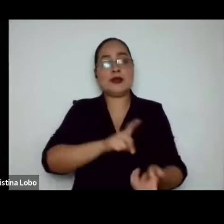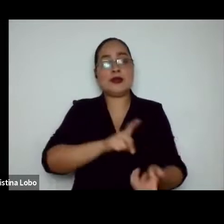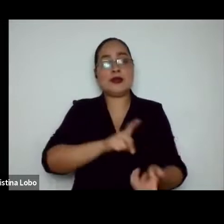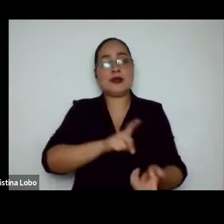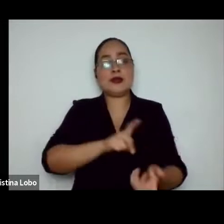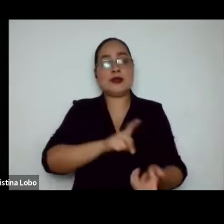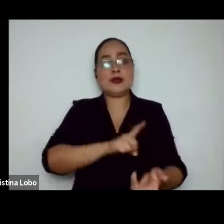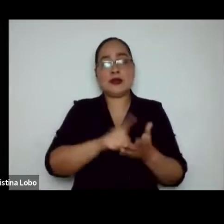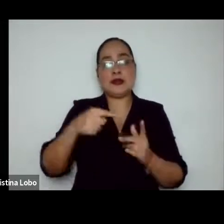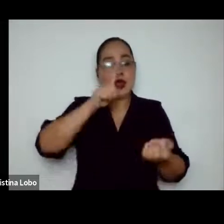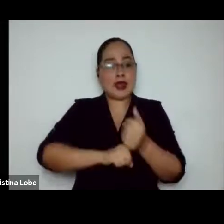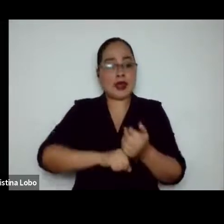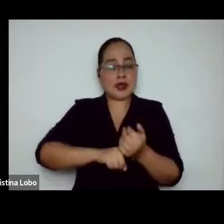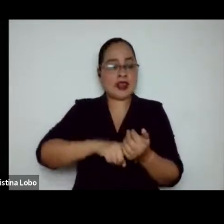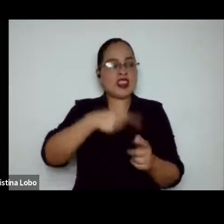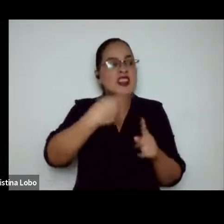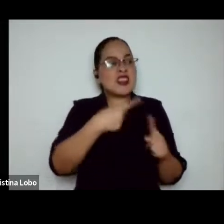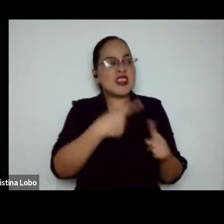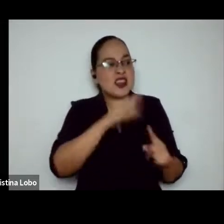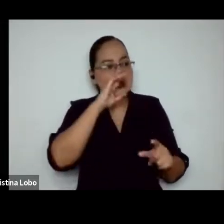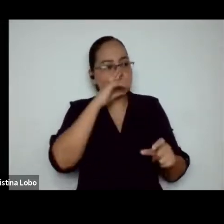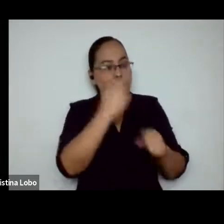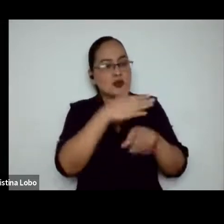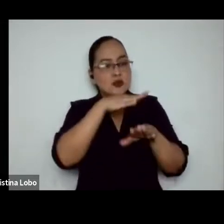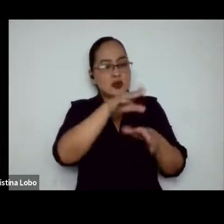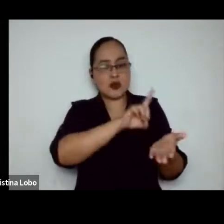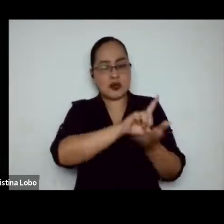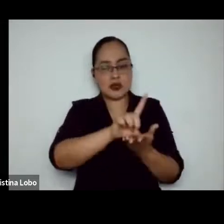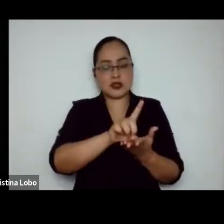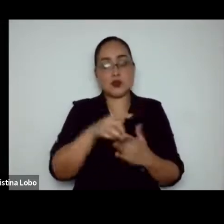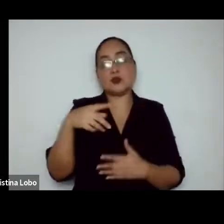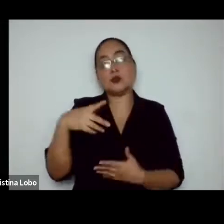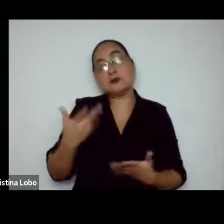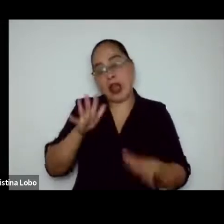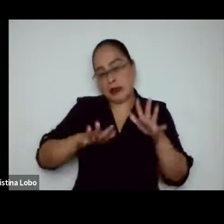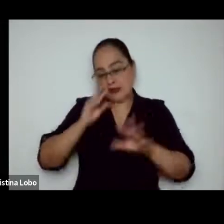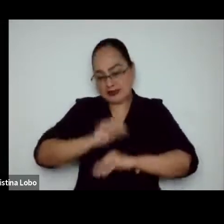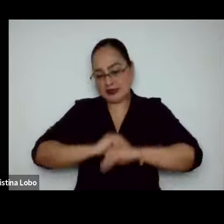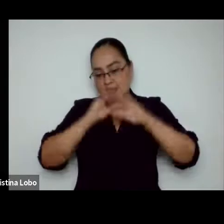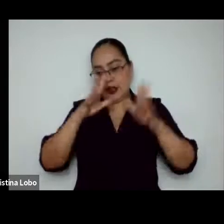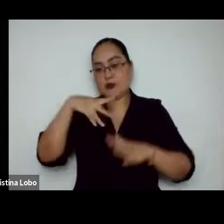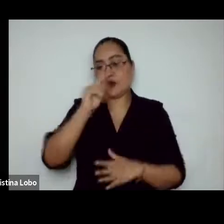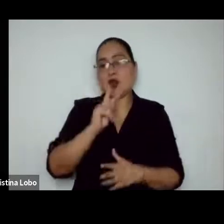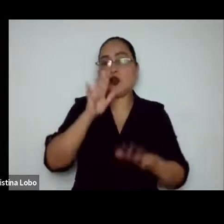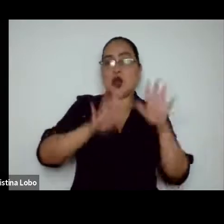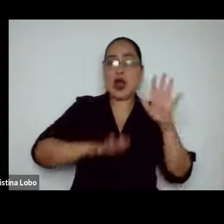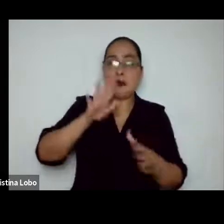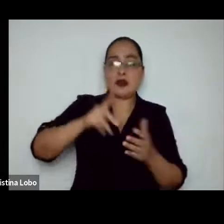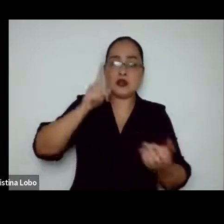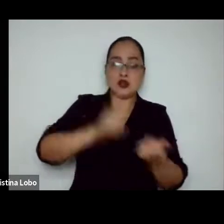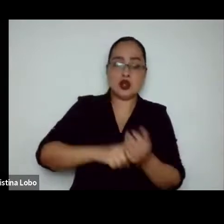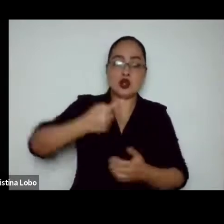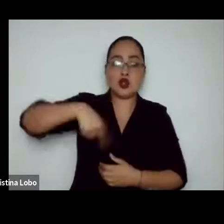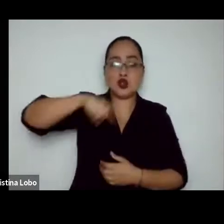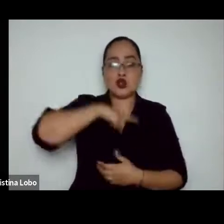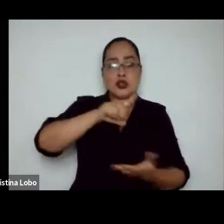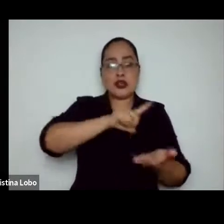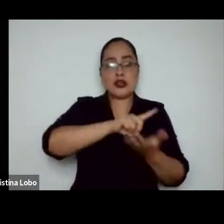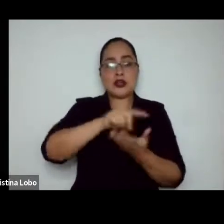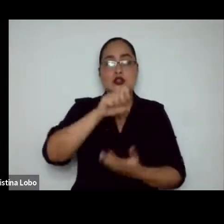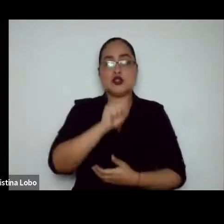los titulares de esos derechos, ¿no? A veces es evidente, pero cuando tenemos un derecho subjetivo, implica